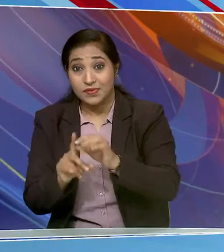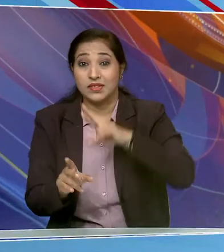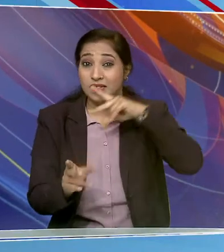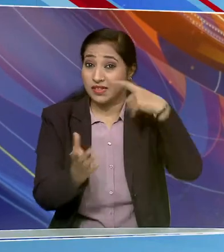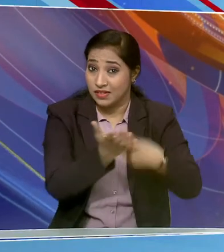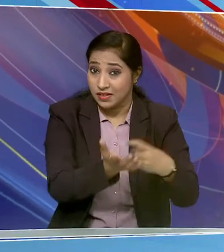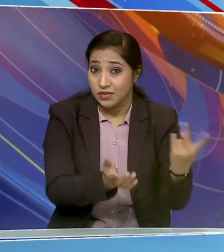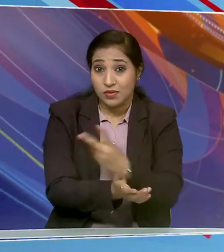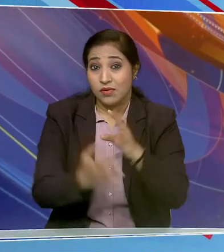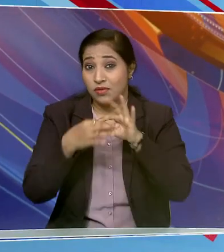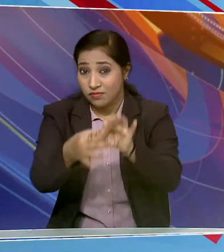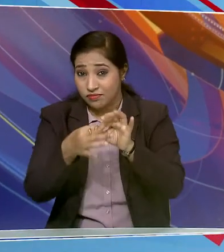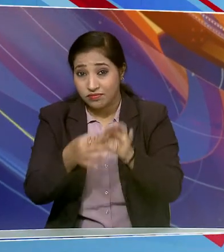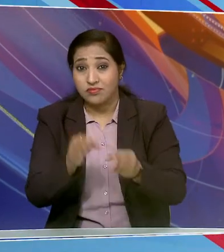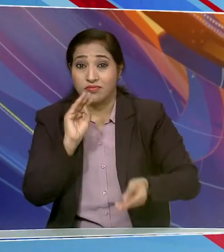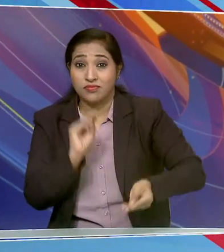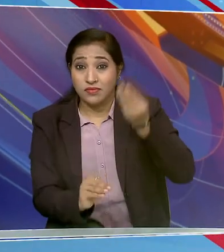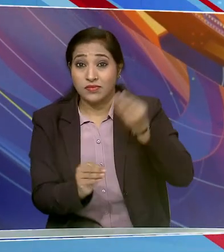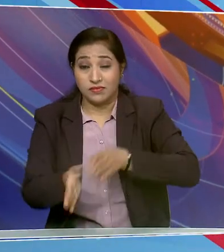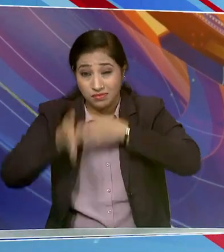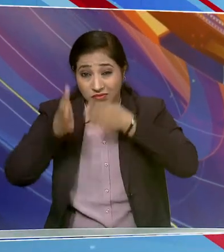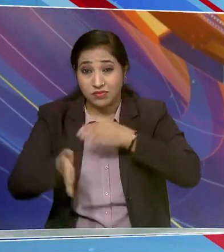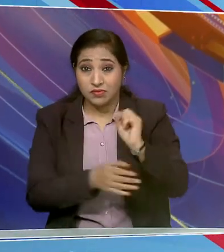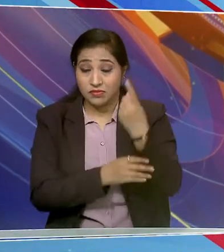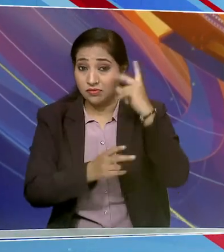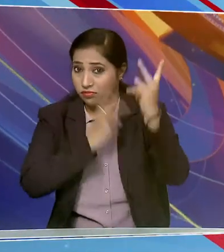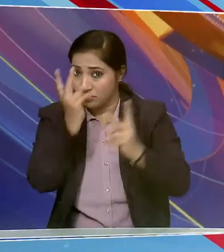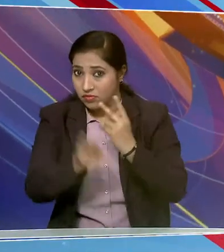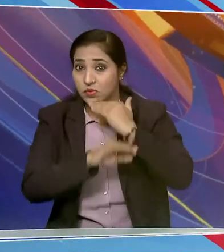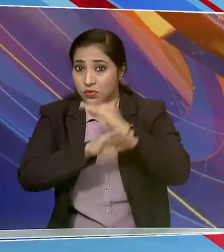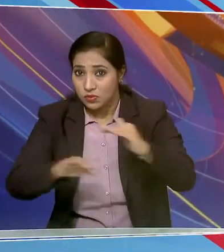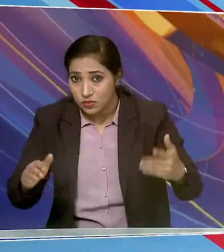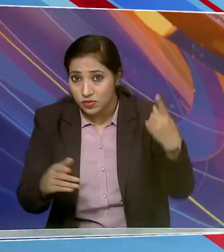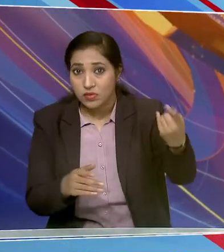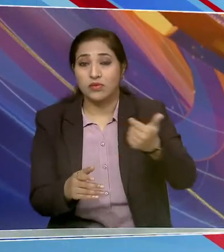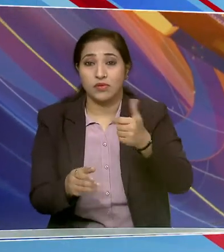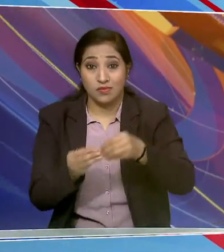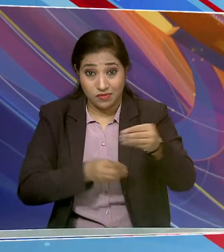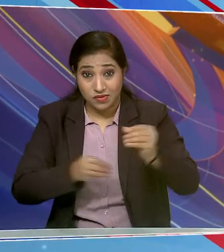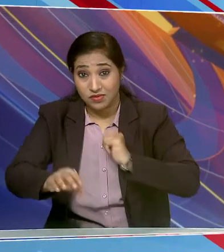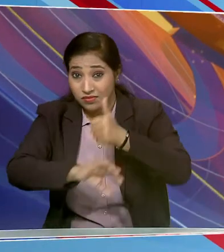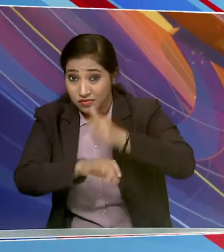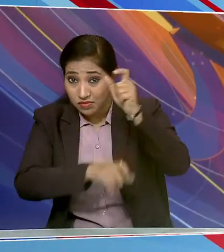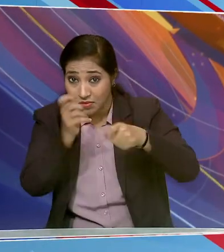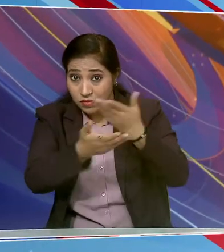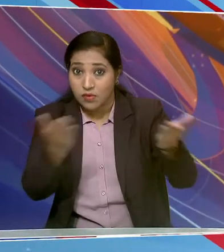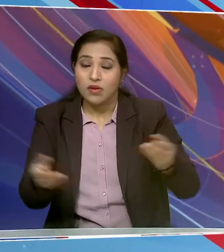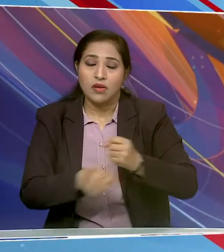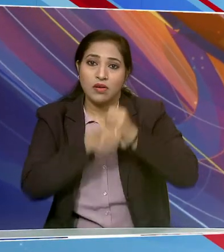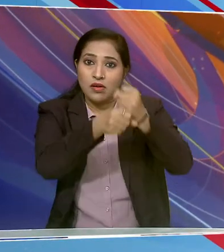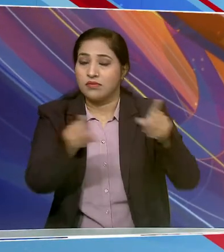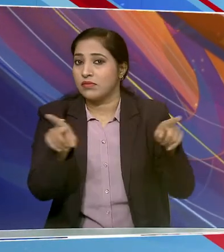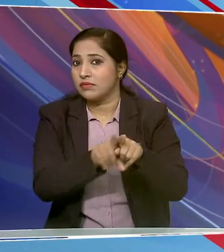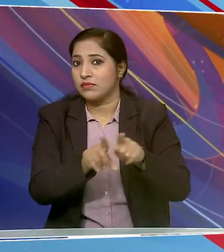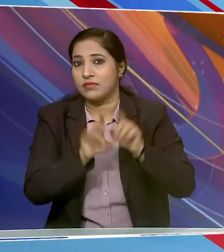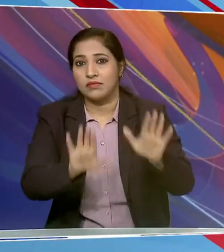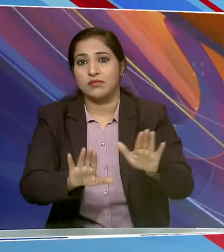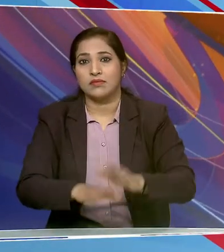रांची के बीच कनेक्टिविटी को बढ़ाने वाली ये रेलगाड़ी पर्यटकों, छात्रों और व्यवसायियों के लिए वरदान साबित होगी।